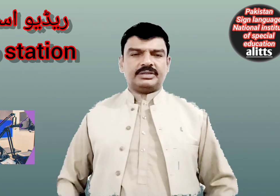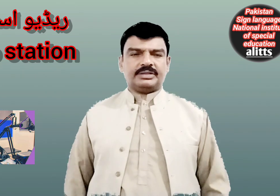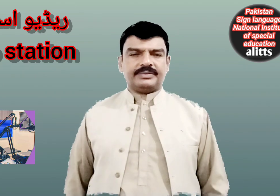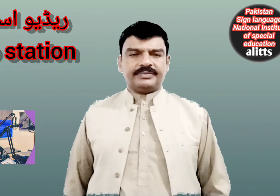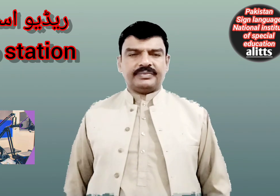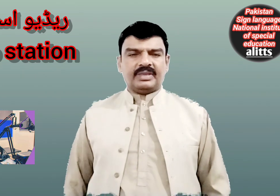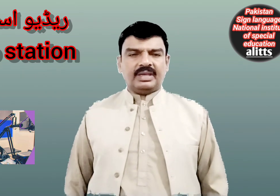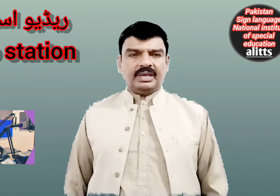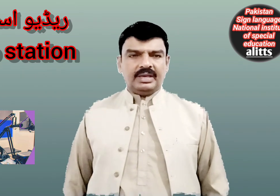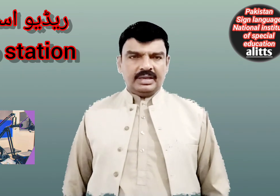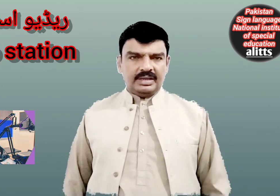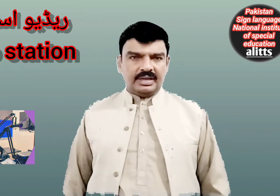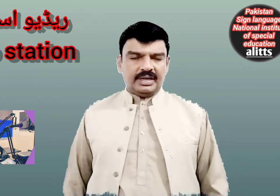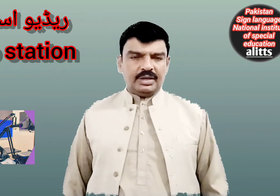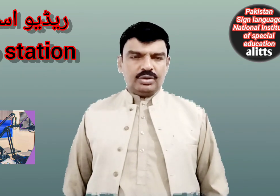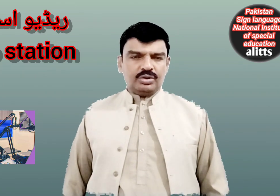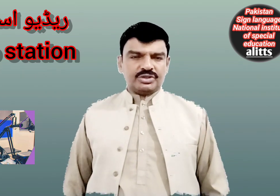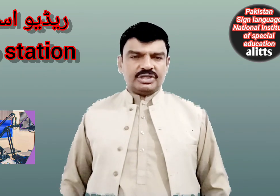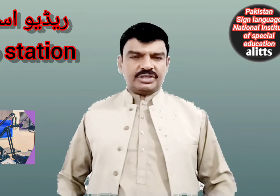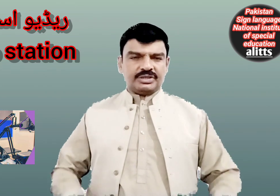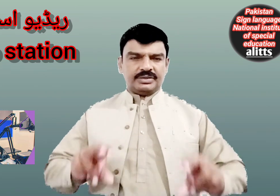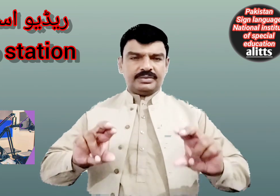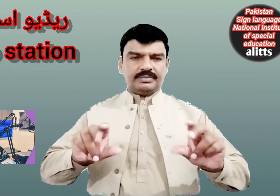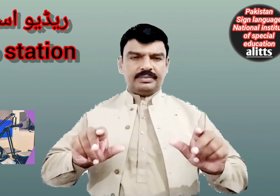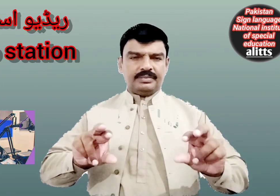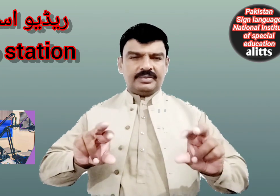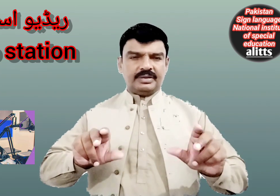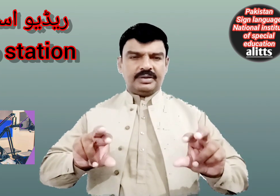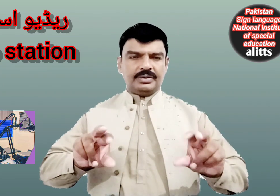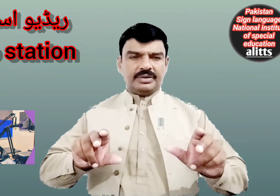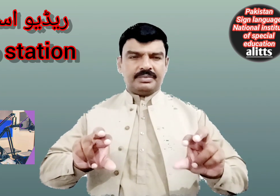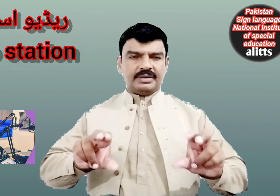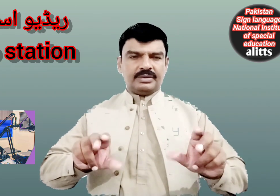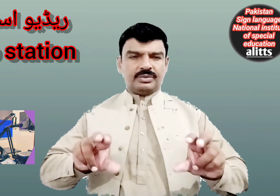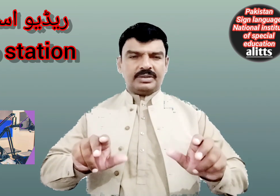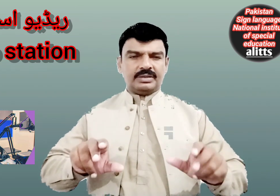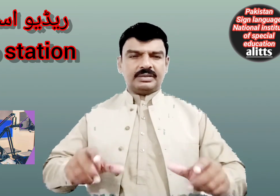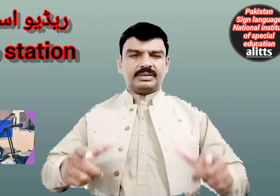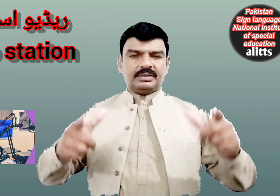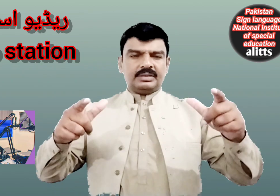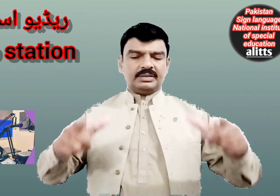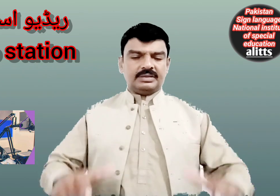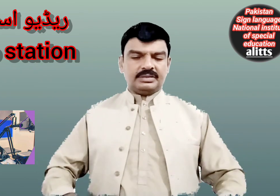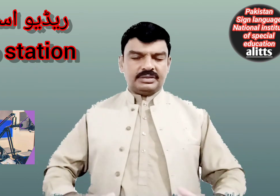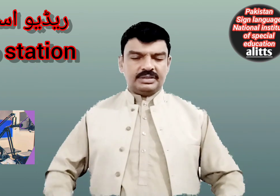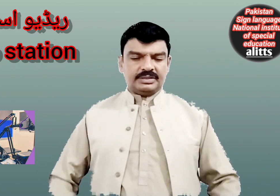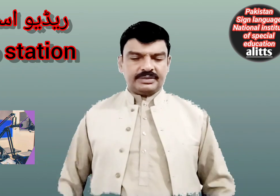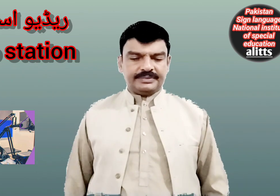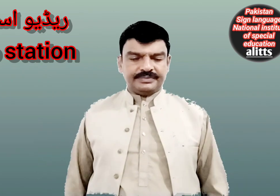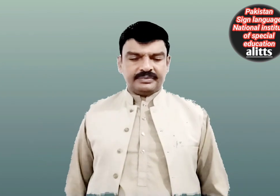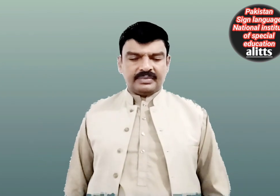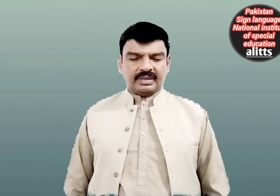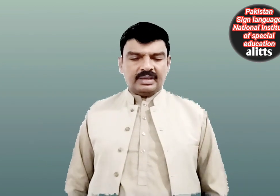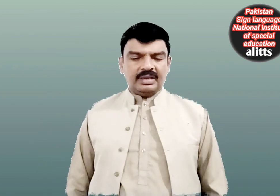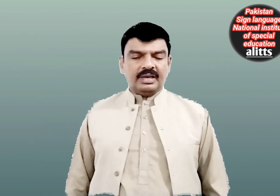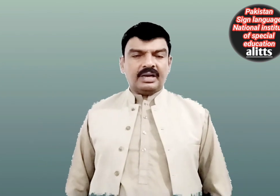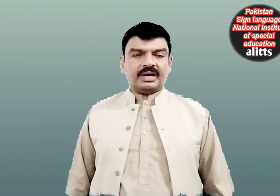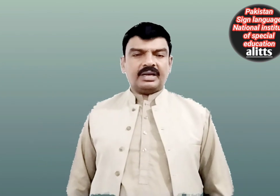स्टेशन। रेडियो स्टेशन, रेडियो के बटन घुमाना, स्टेशन।